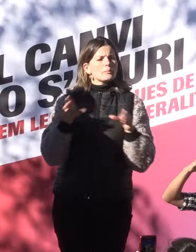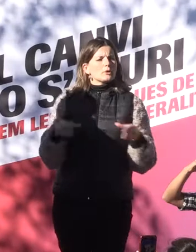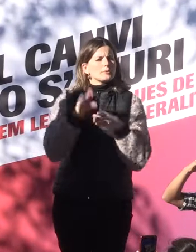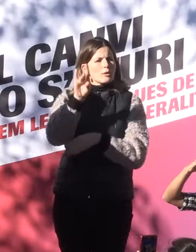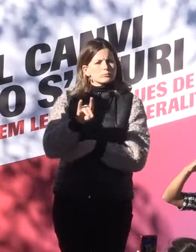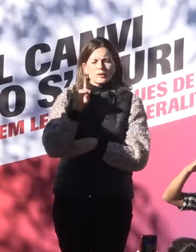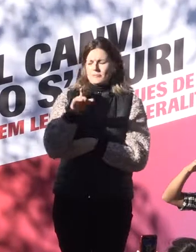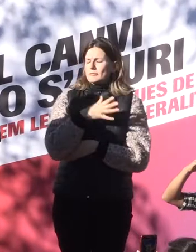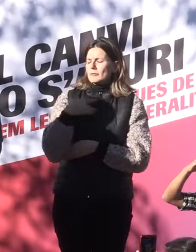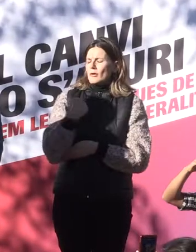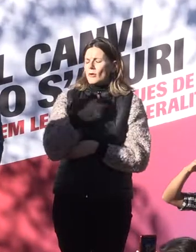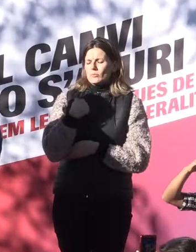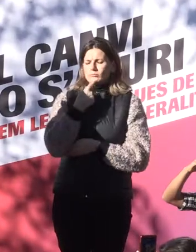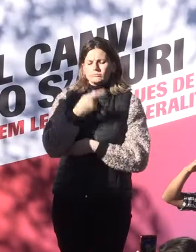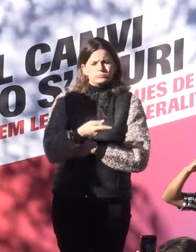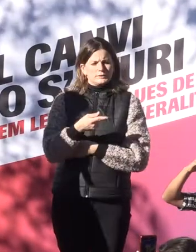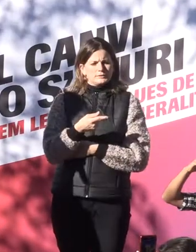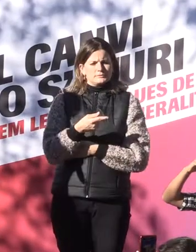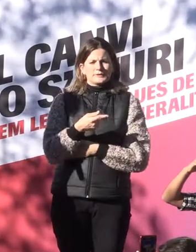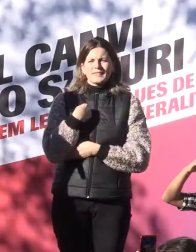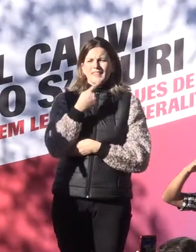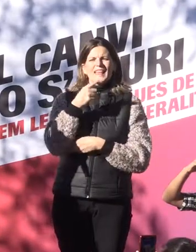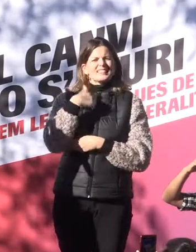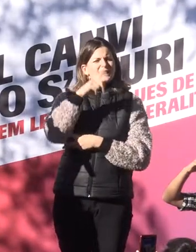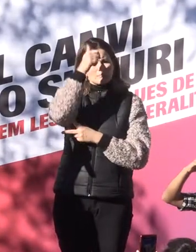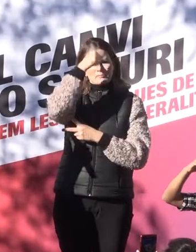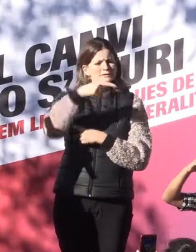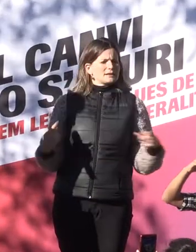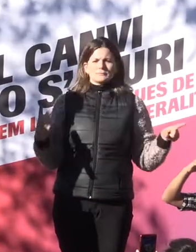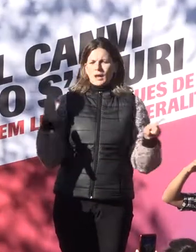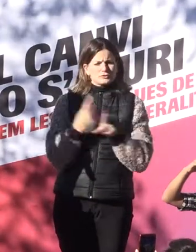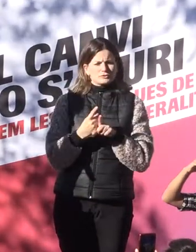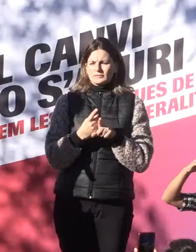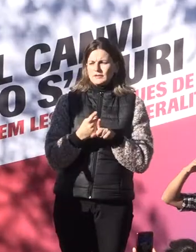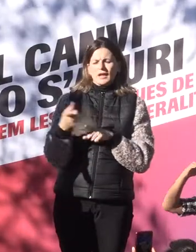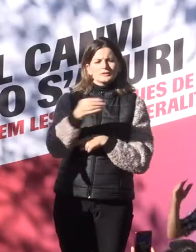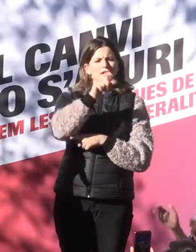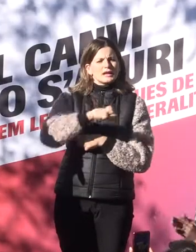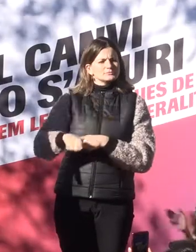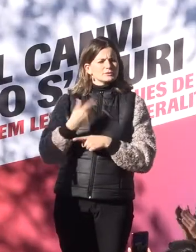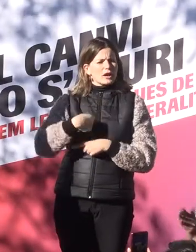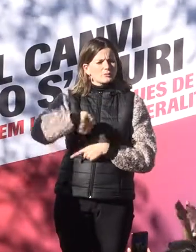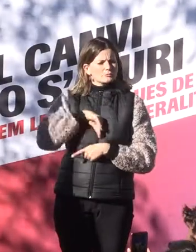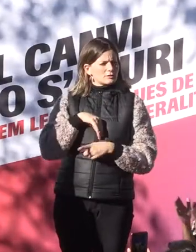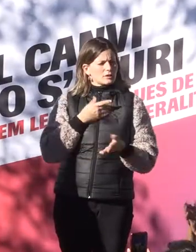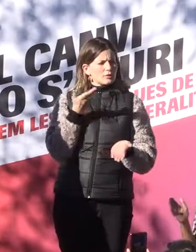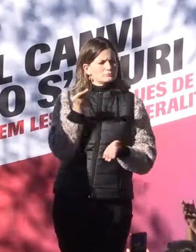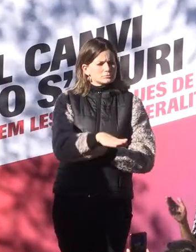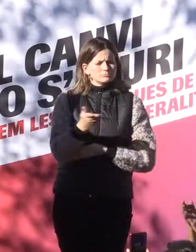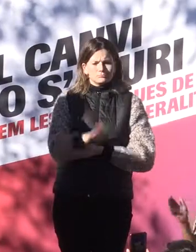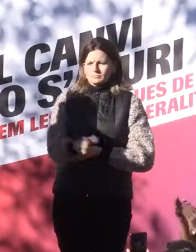boliviana queremos condenar lo que es el machismo y todas las víctimas que hoy en día están padeciendo